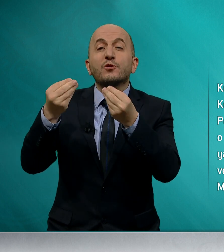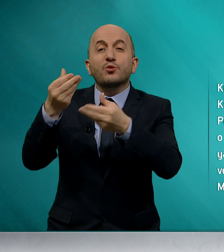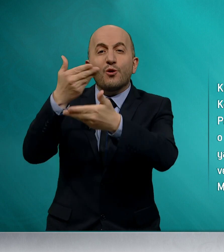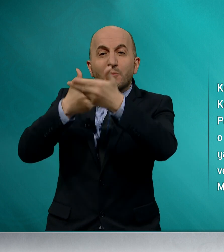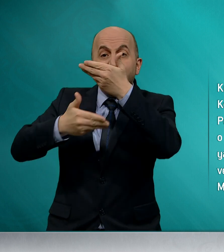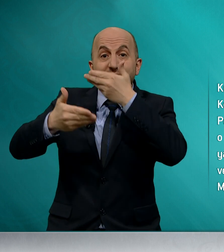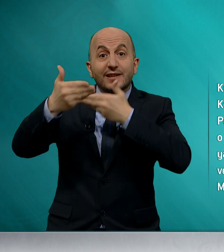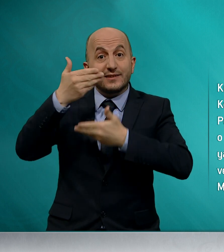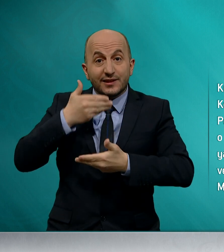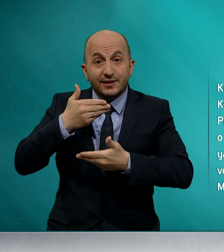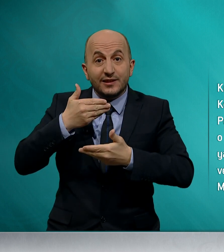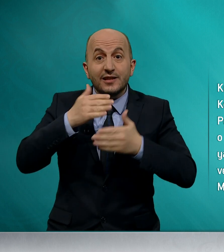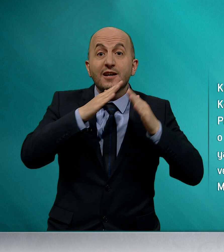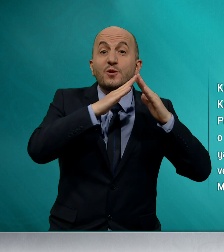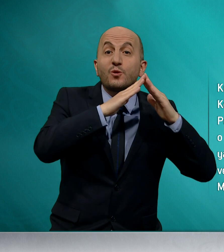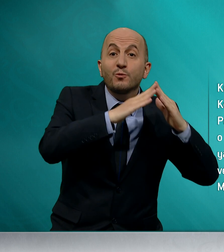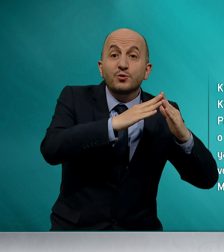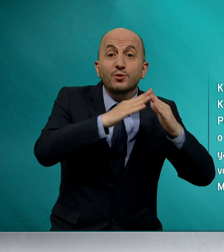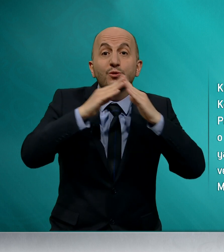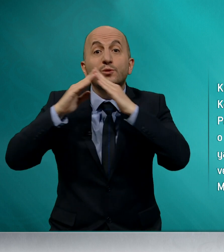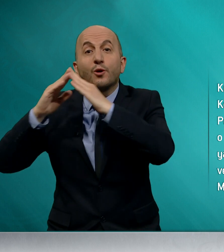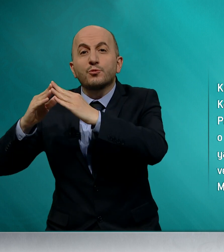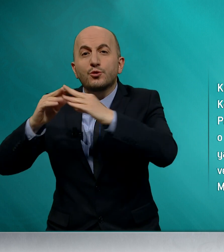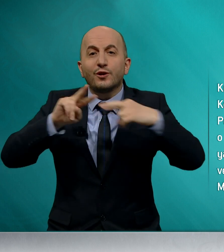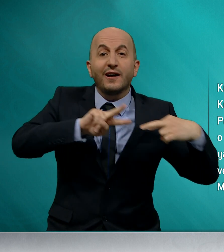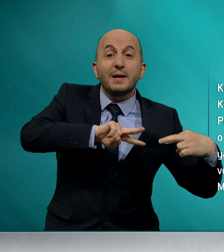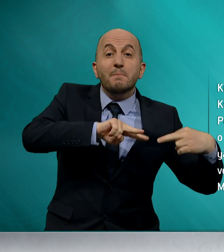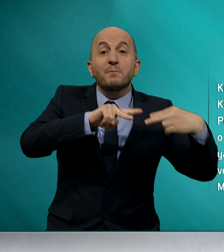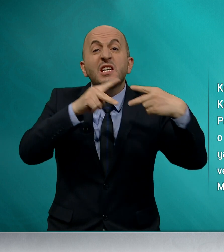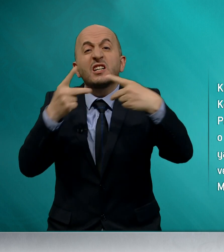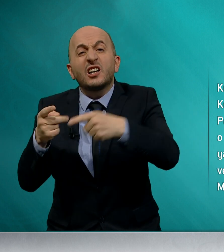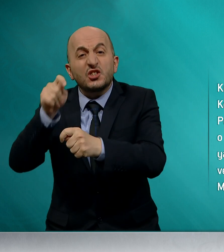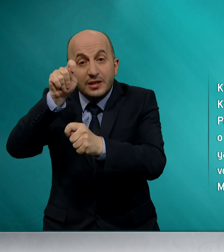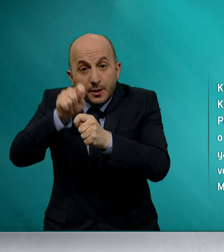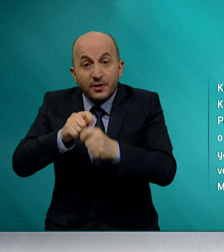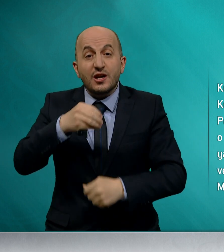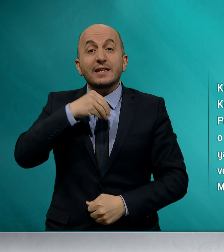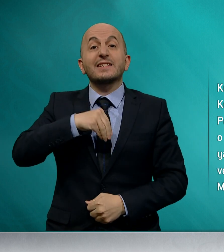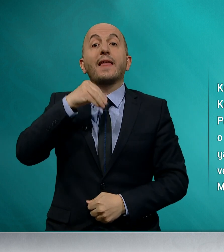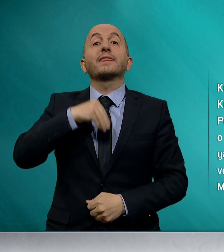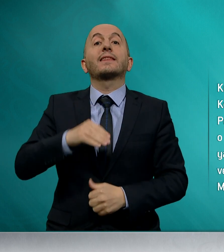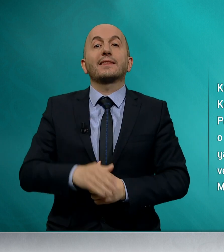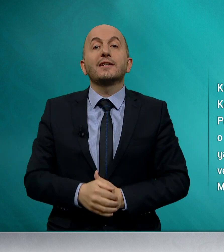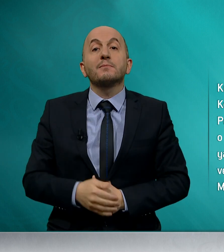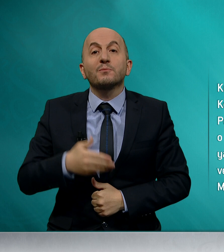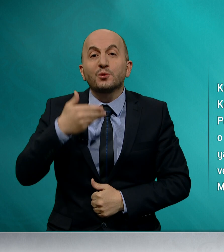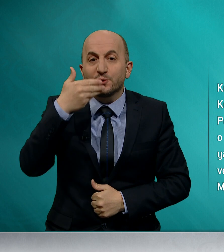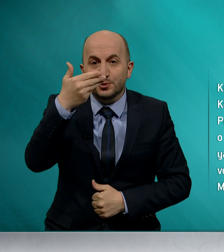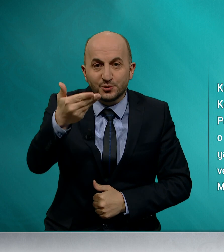çok bahsetti ki, komşuyu komşuya mirasçı yapacak zannettim buyurur.